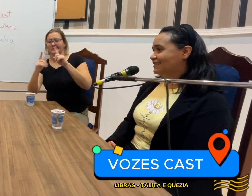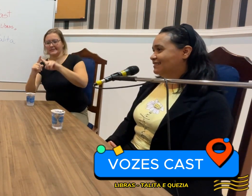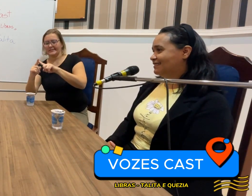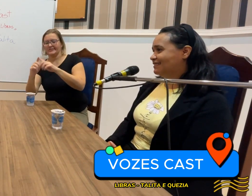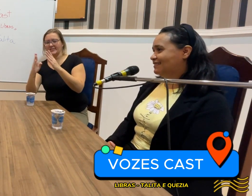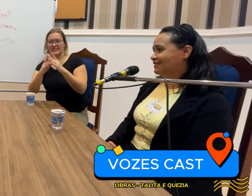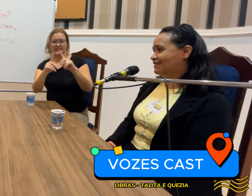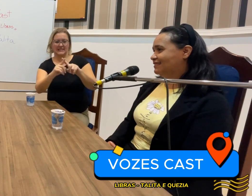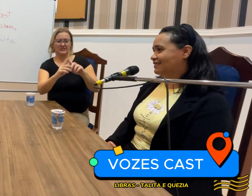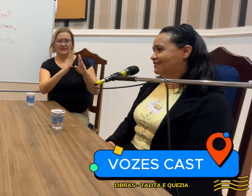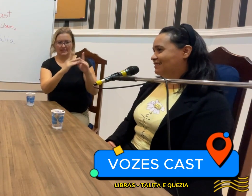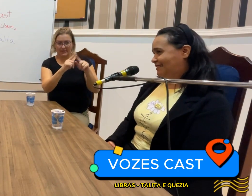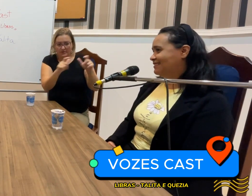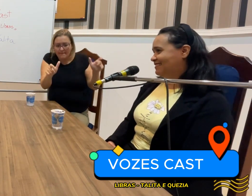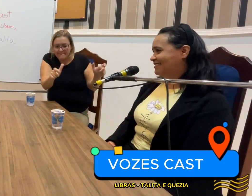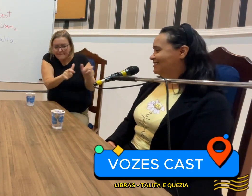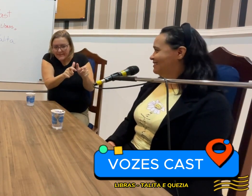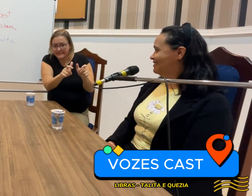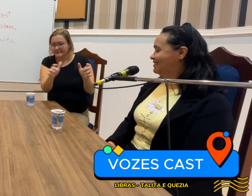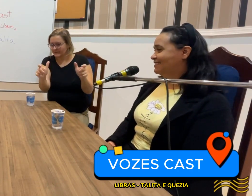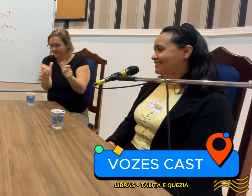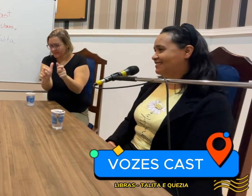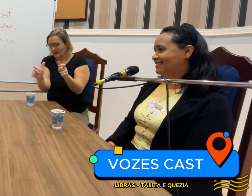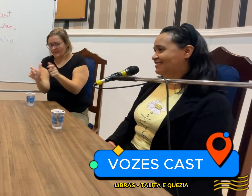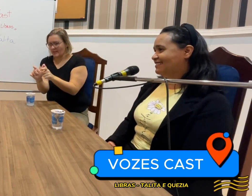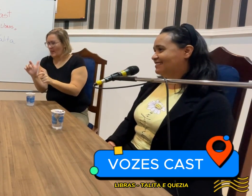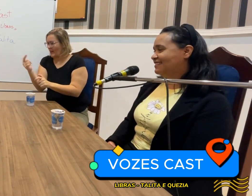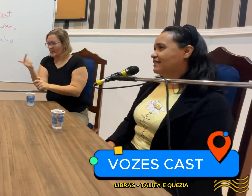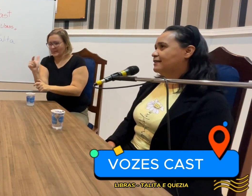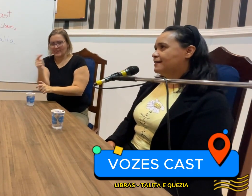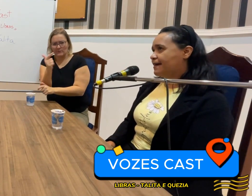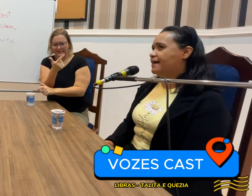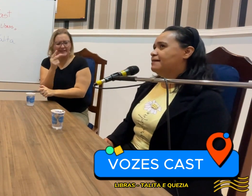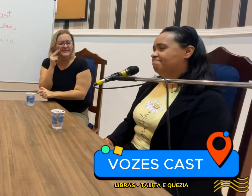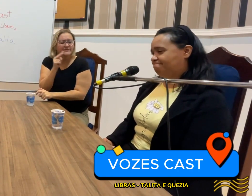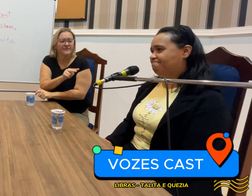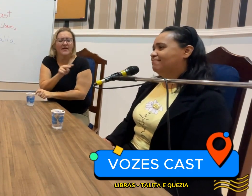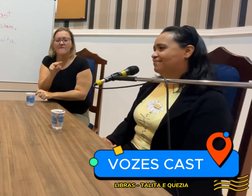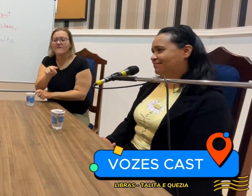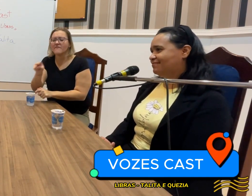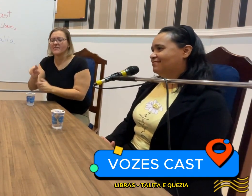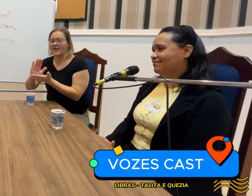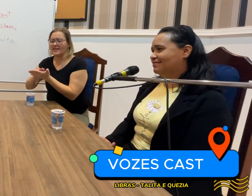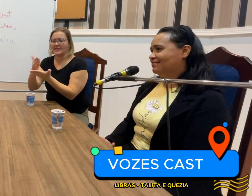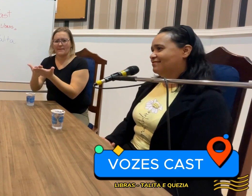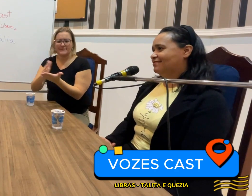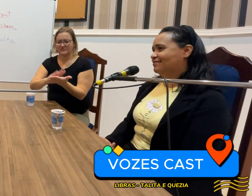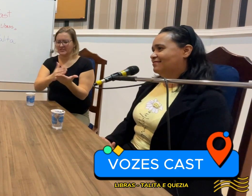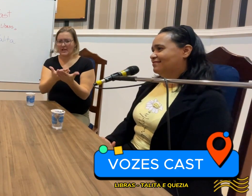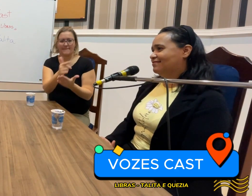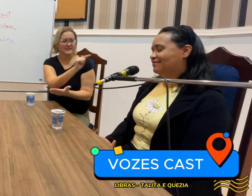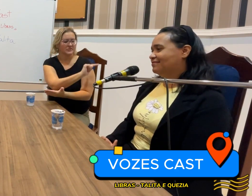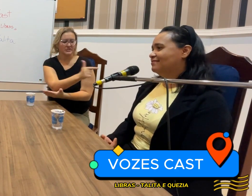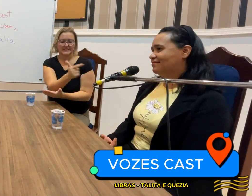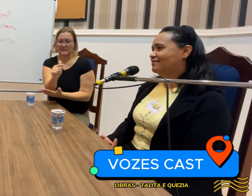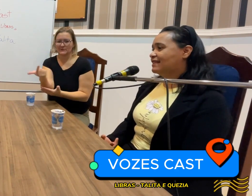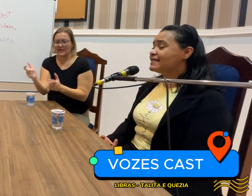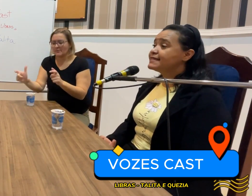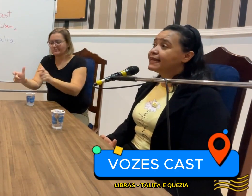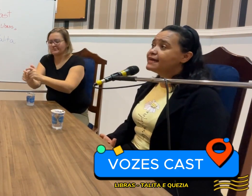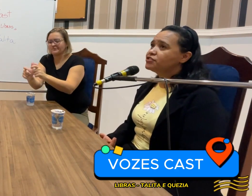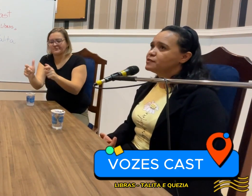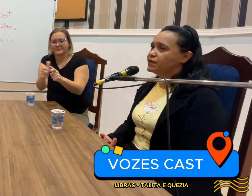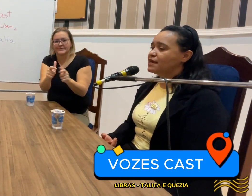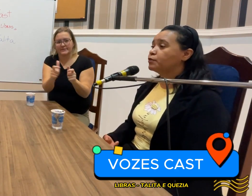visitei diversas igrejas e não vejo esse trabalho. Em igrejas, assim, menores. Eu não vejo...